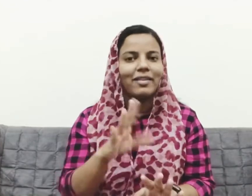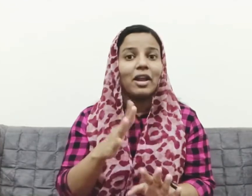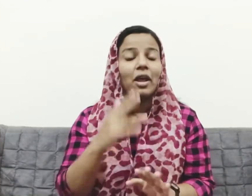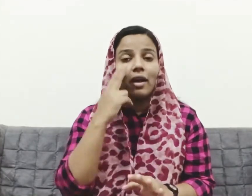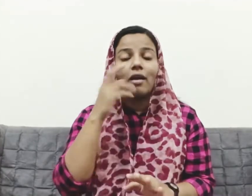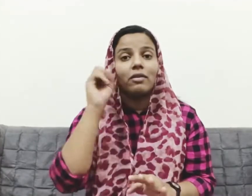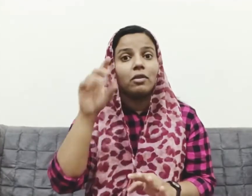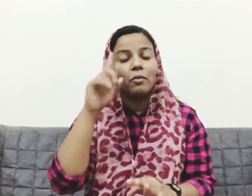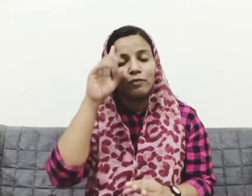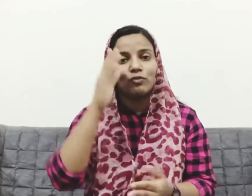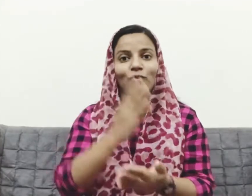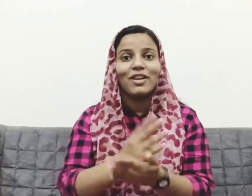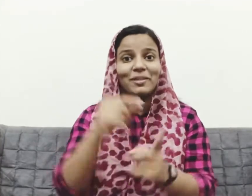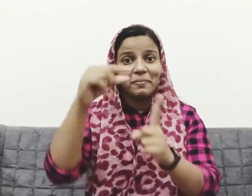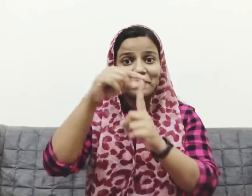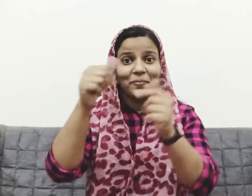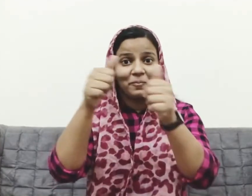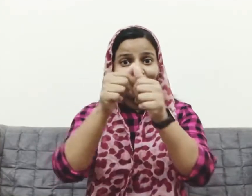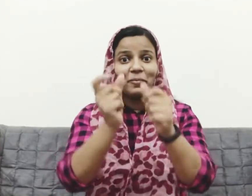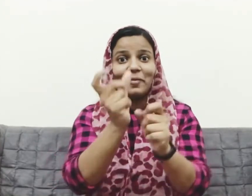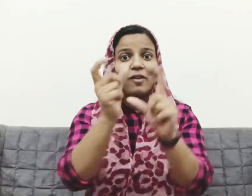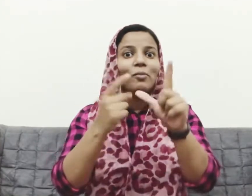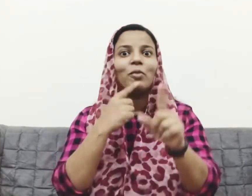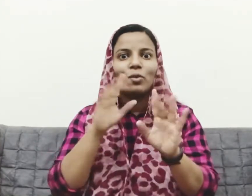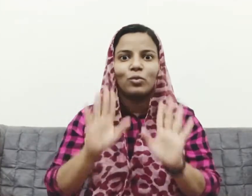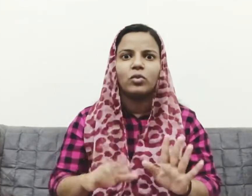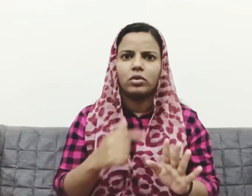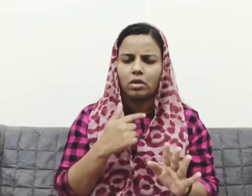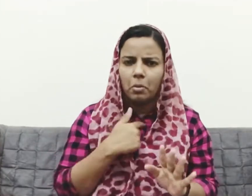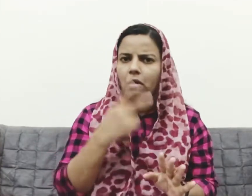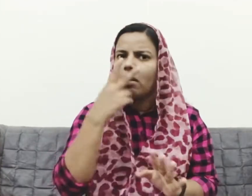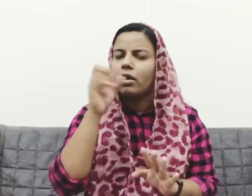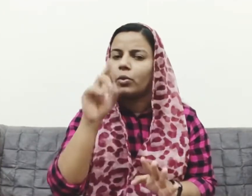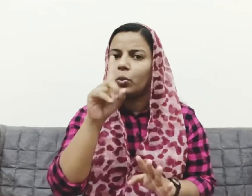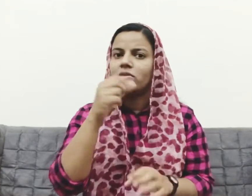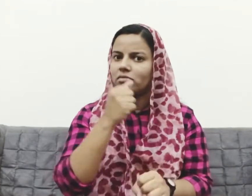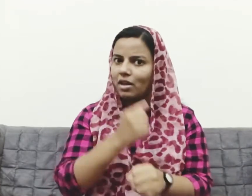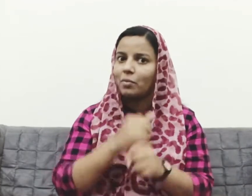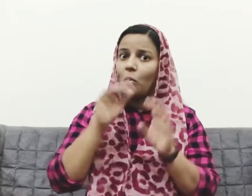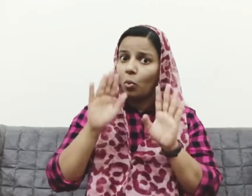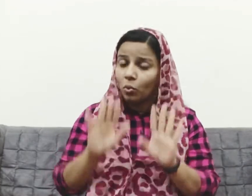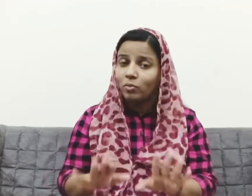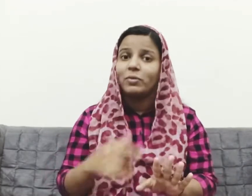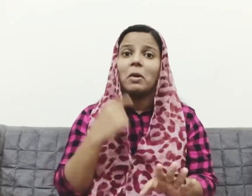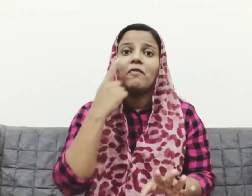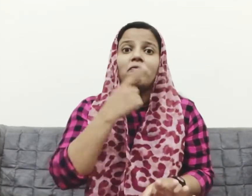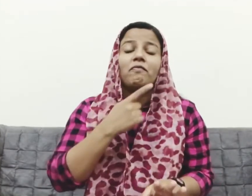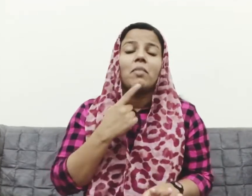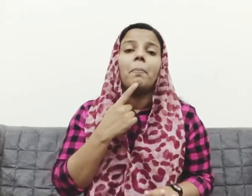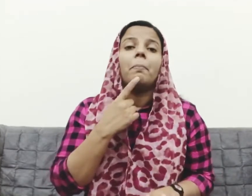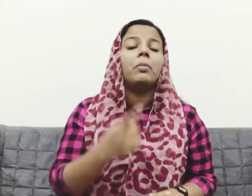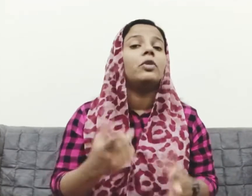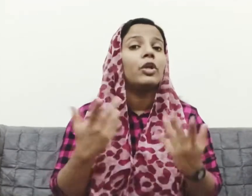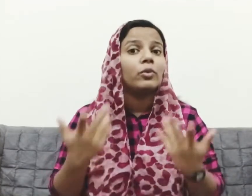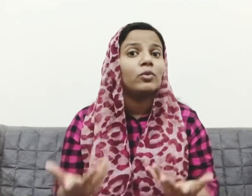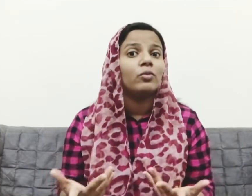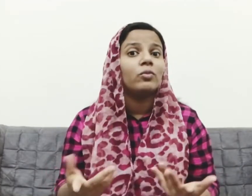പോലൂസ് പറഞ്ഞില്ലേ, അതാണ് ഇതിൻ്റെ അർത്ഥം. അപ്പം കാണാത്ത ഒരു ലോകം നമുക്ക് ചുറ്റുമുള്ളപ്പോൾ പ്രിയപ്പെട്ടവരെ, നമ്മൾ വാ തുറന്ന് എന്തു പറയുന്നു